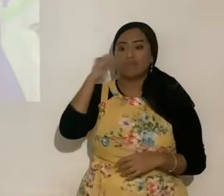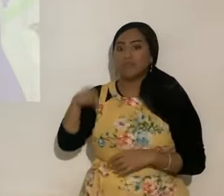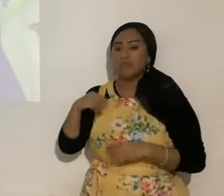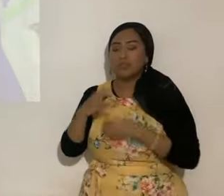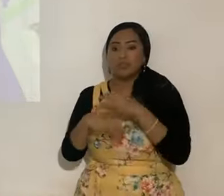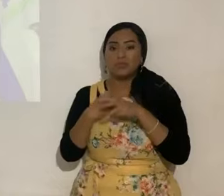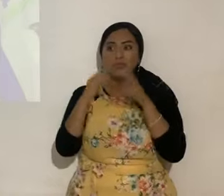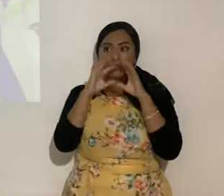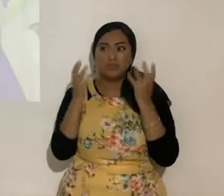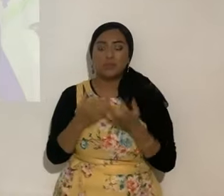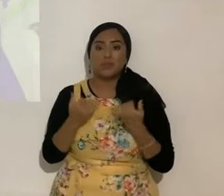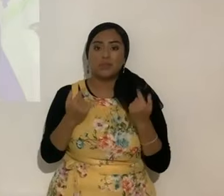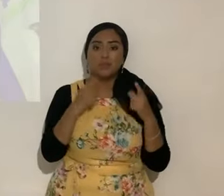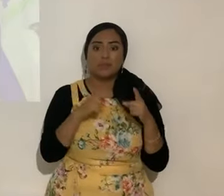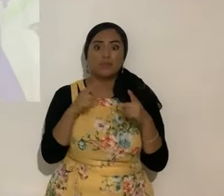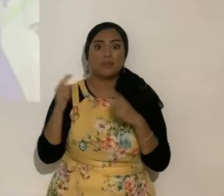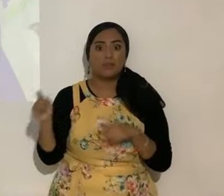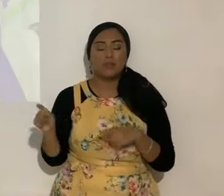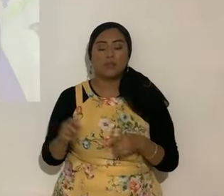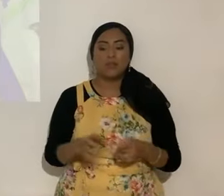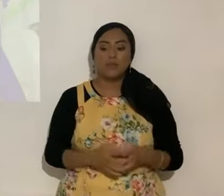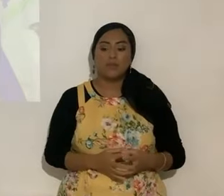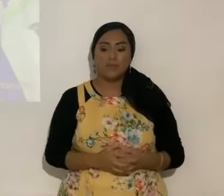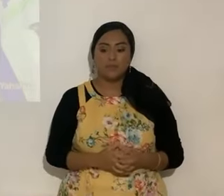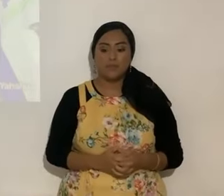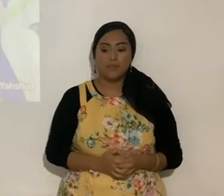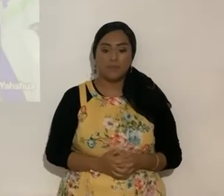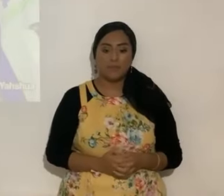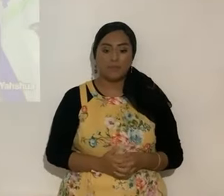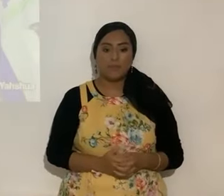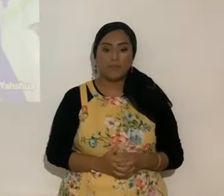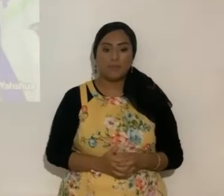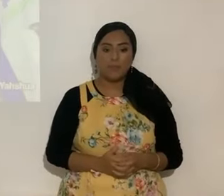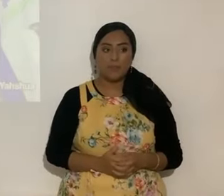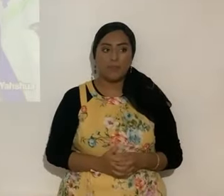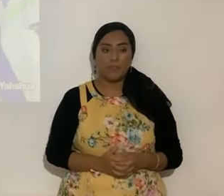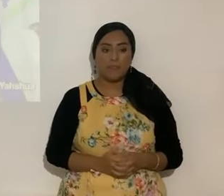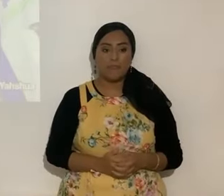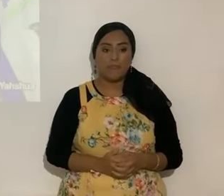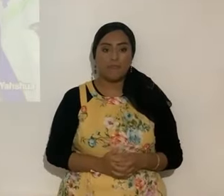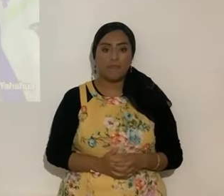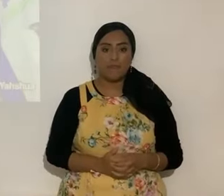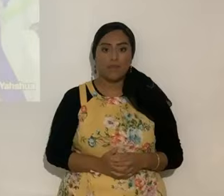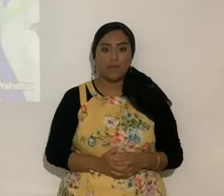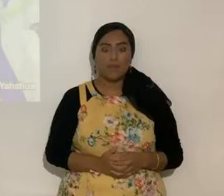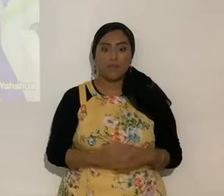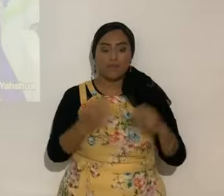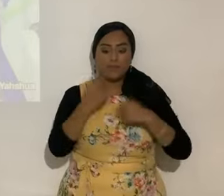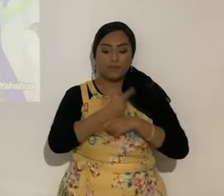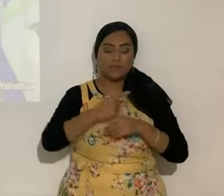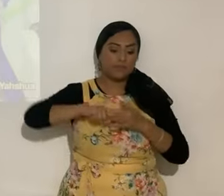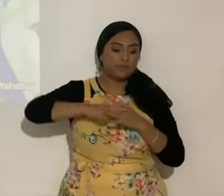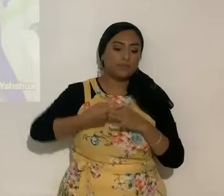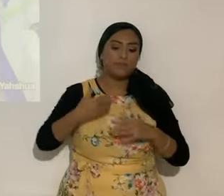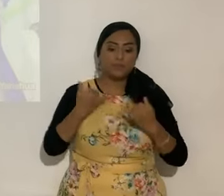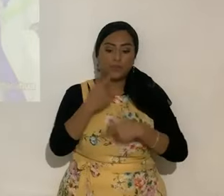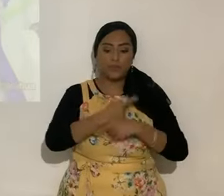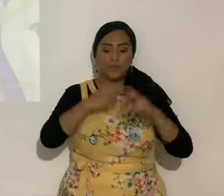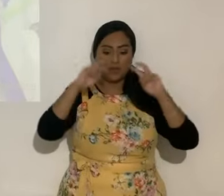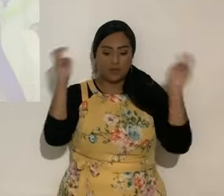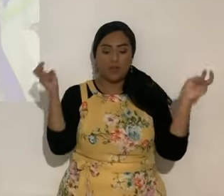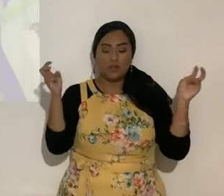el mundo ya. Esto es un polvorín, por así decirlo. Bueno, vamos a iniciar con este tema. Yo le titulé en